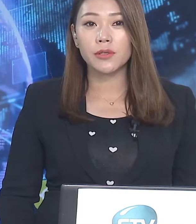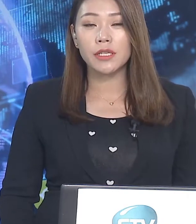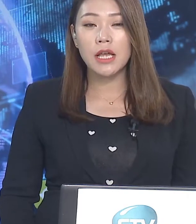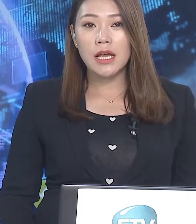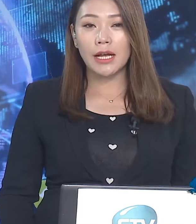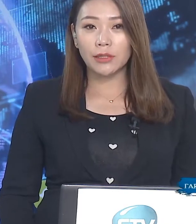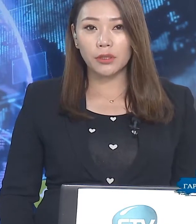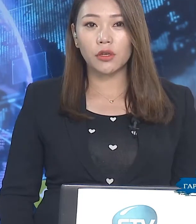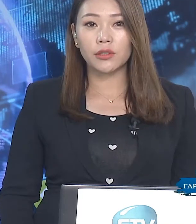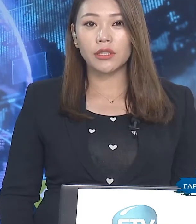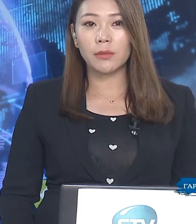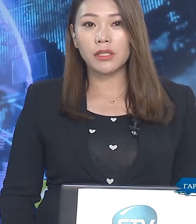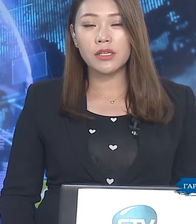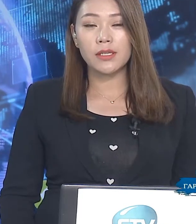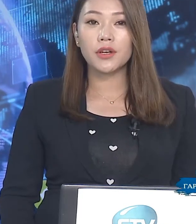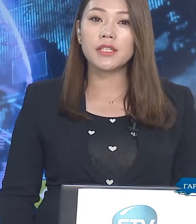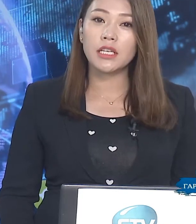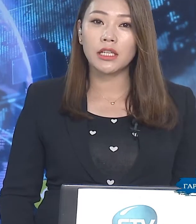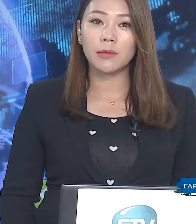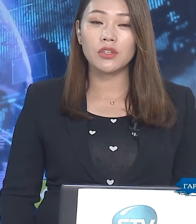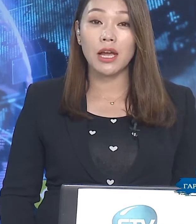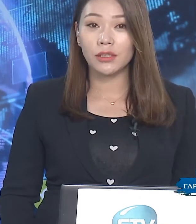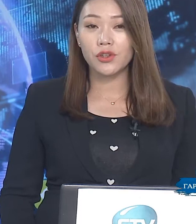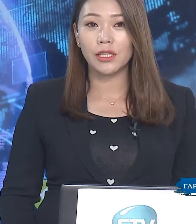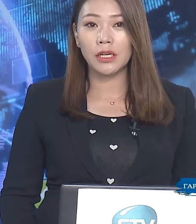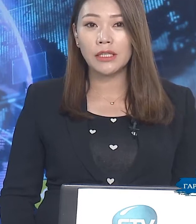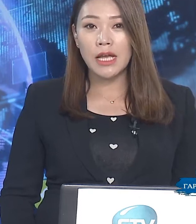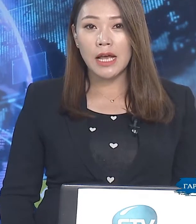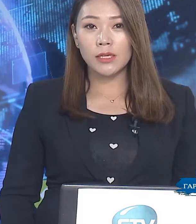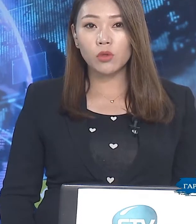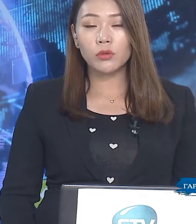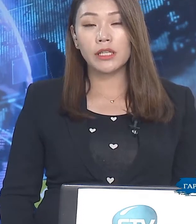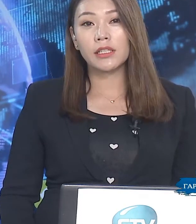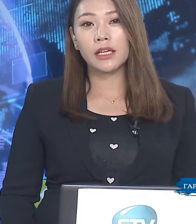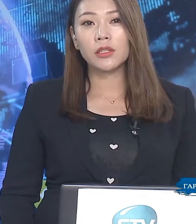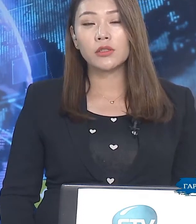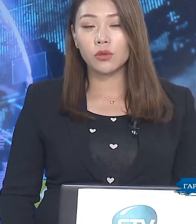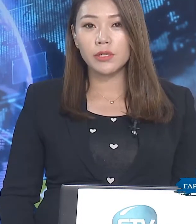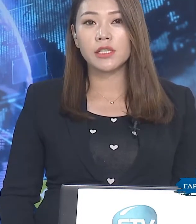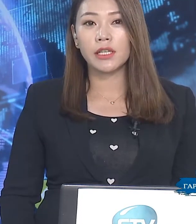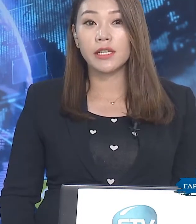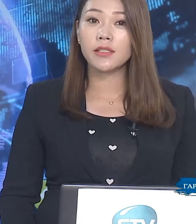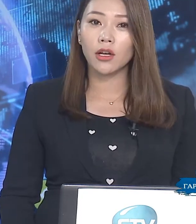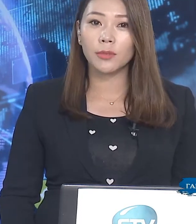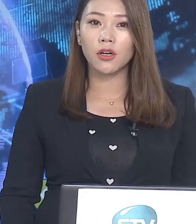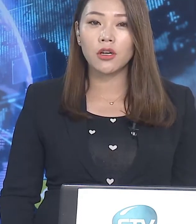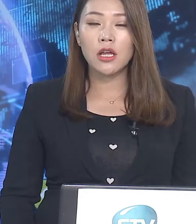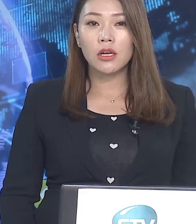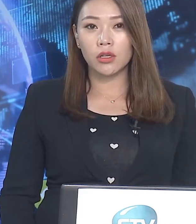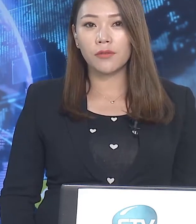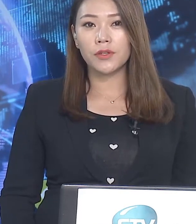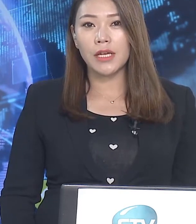Солонгос улсад халдварын тохиолдол нэмэгдэж, за 20 цэрийн дэглэмийг чангатгаж эхлэдэг байна. За мөн дэлхийд дахинд сургууль цэцэрлэг хэлсэнтэй